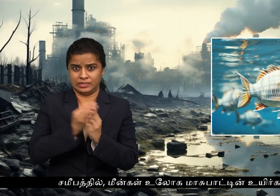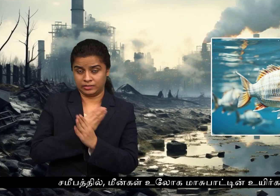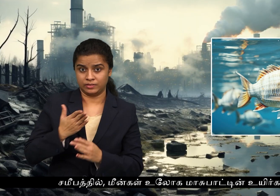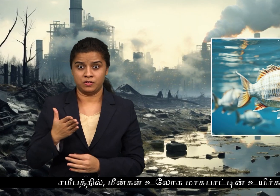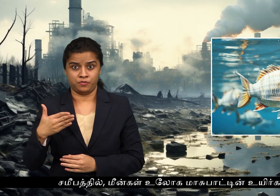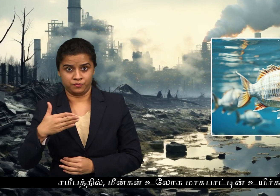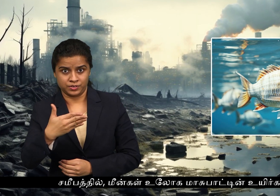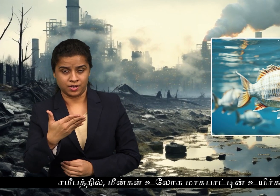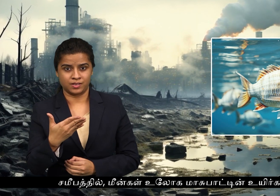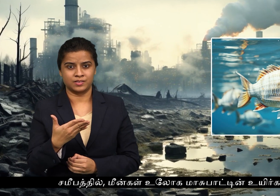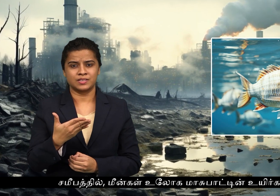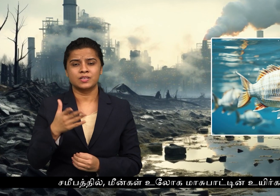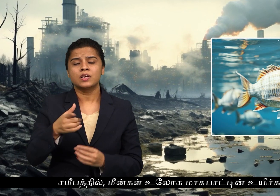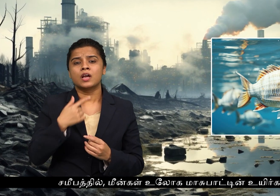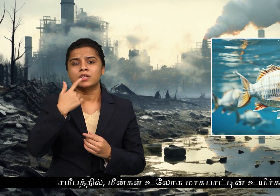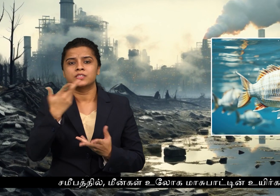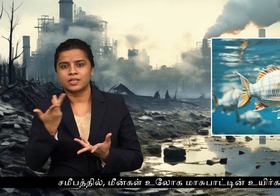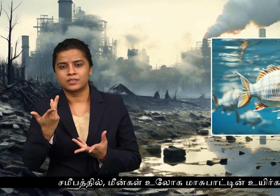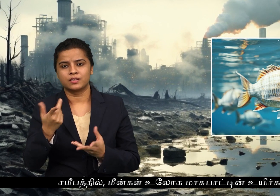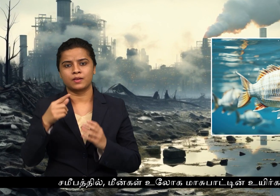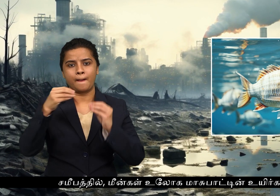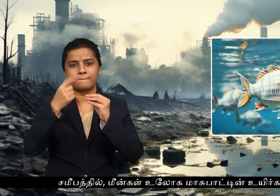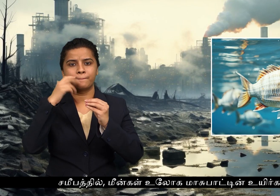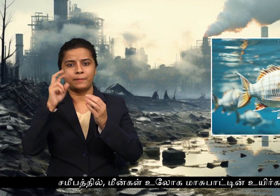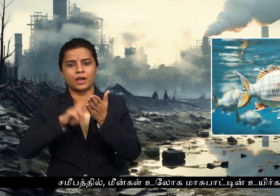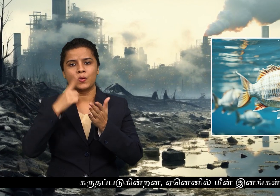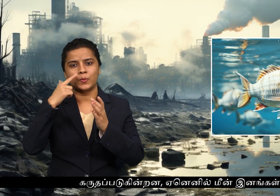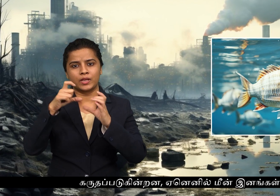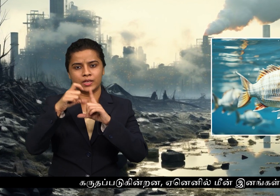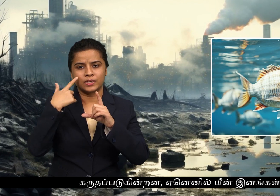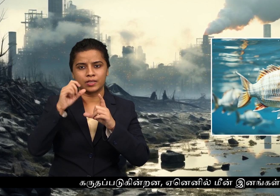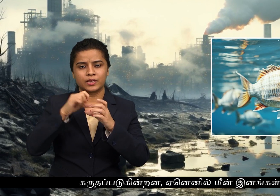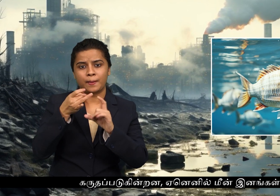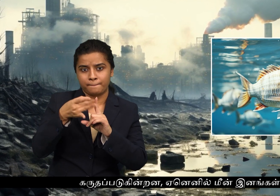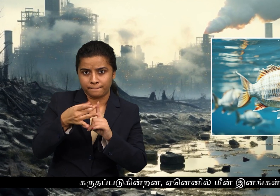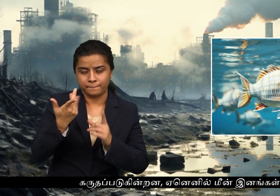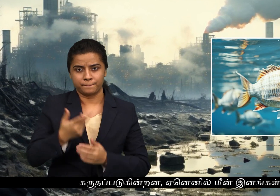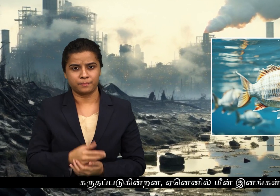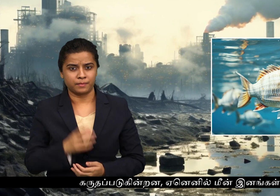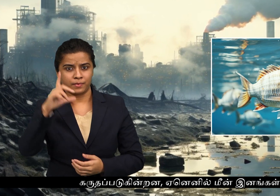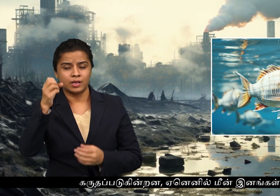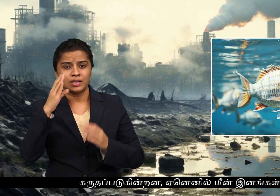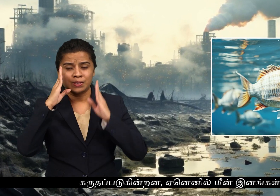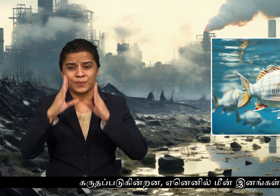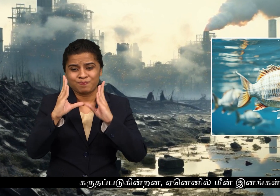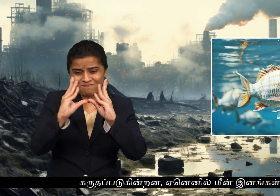சமீபத்தில் மீன்கள் உலோக மாசுபாட்டின் உயிர்காட்டிகளாக கருதப்படுகின்றன. ஏனெனில் மீன் இனங்கள்